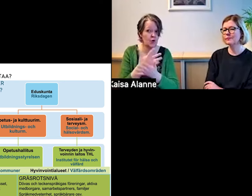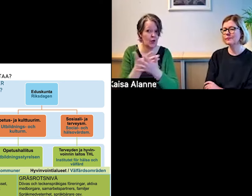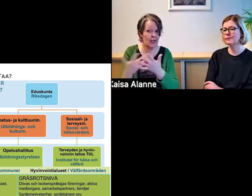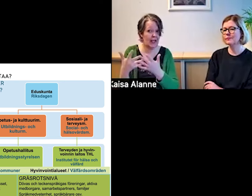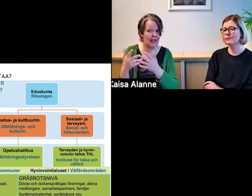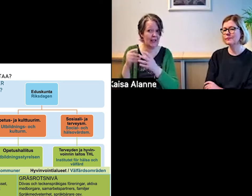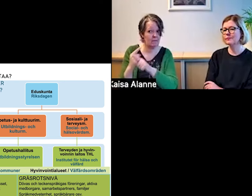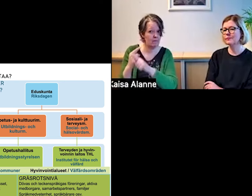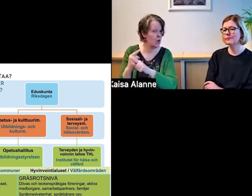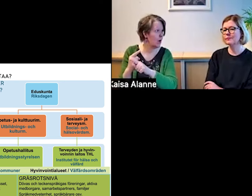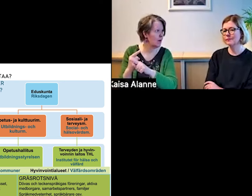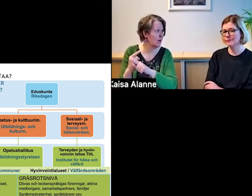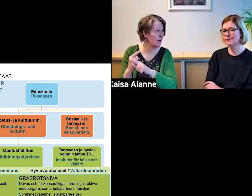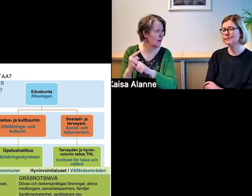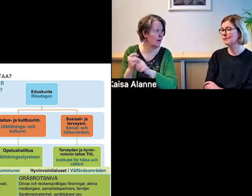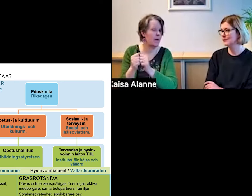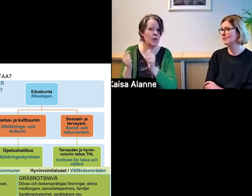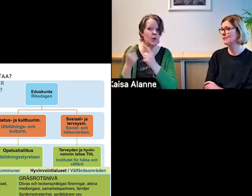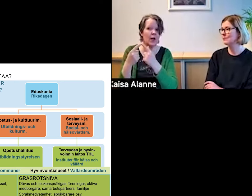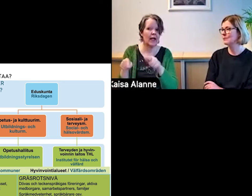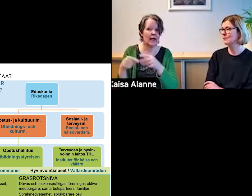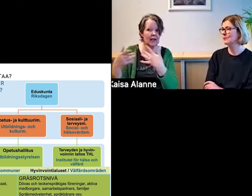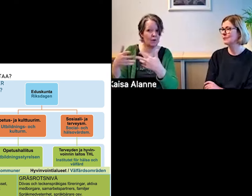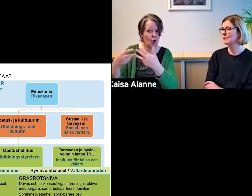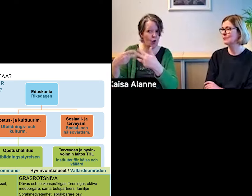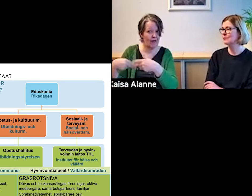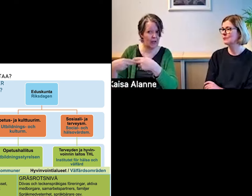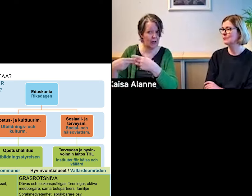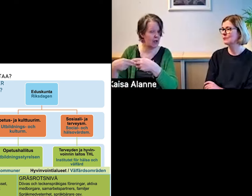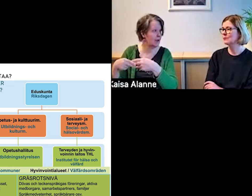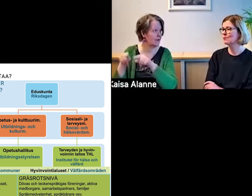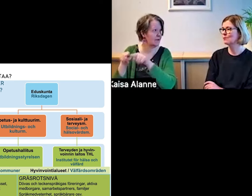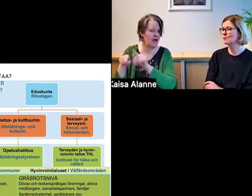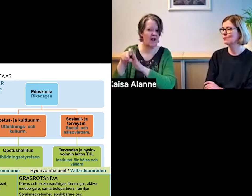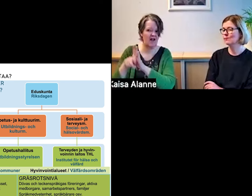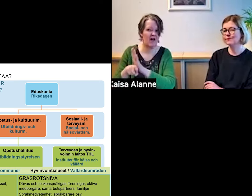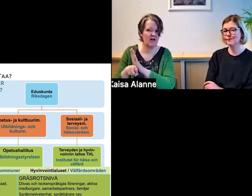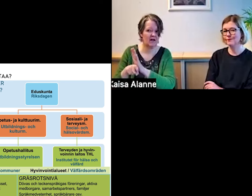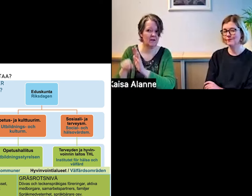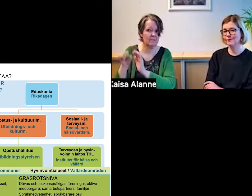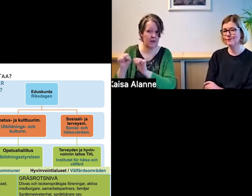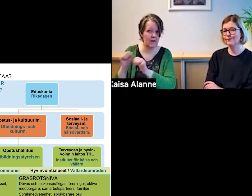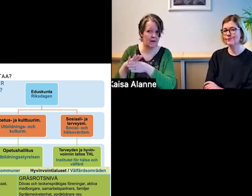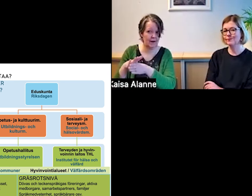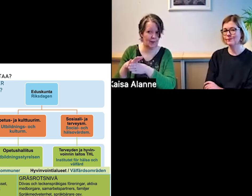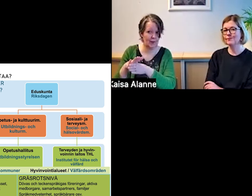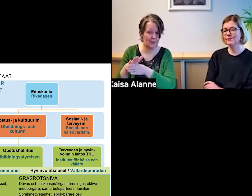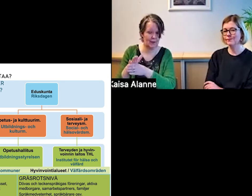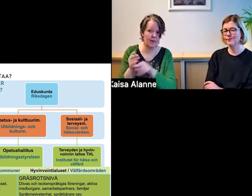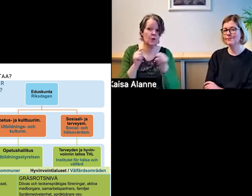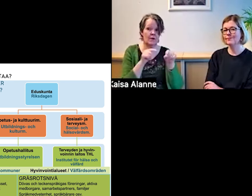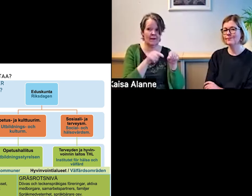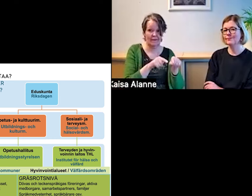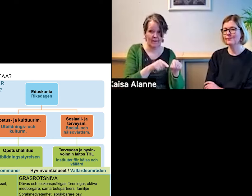se on ihan hirveän tärkeää, että siellä kuitenkin, että kieli on mukana palveluissa, ja laithan on